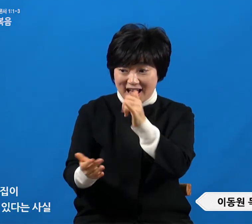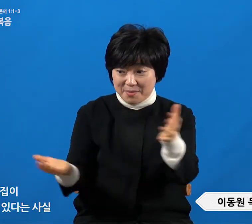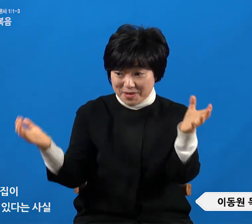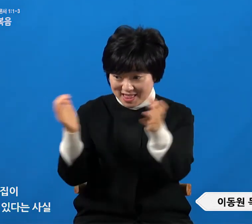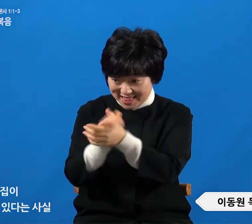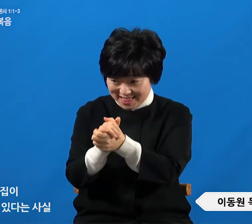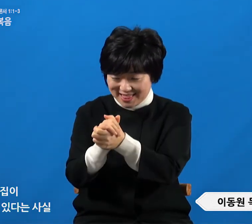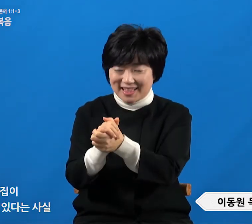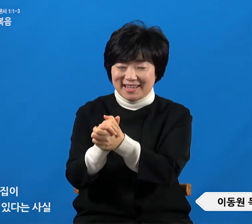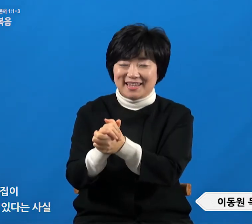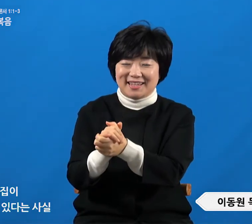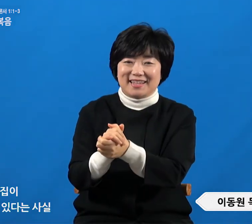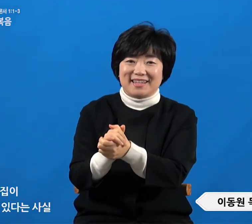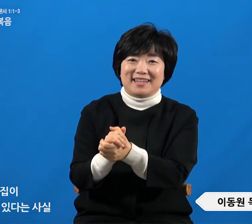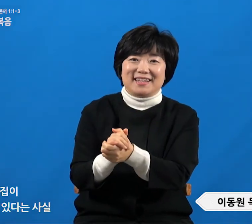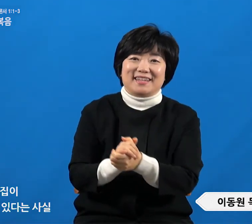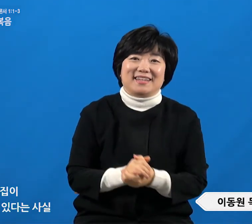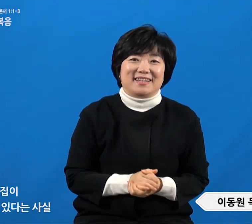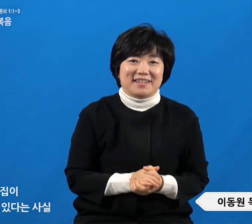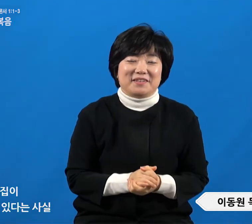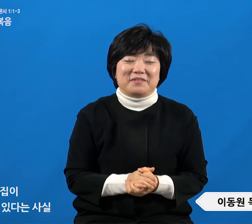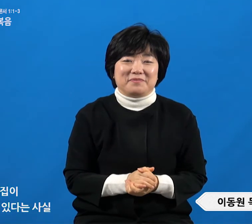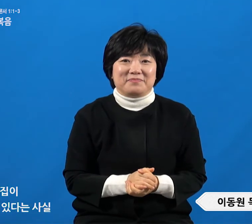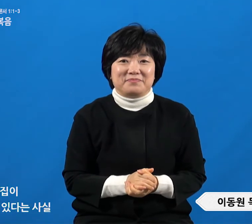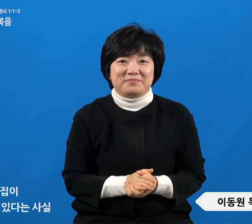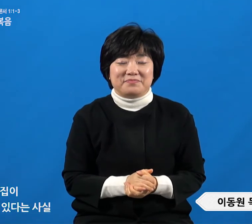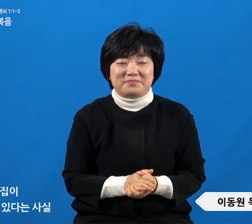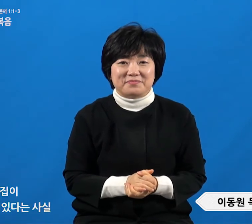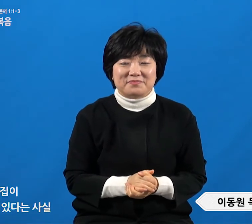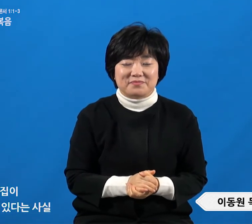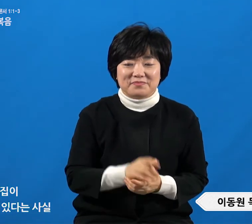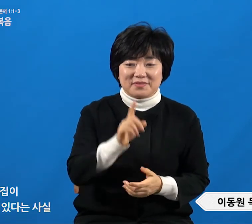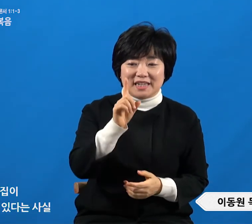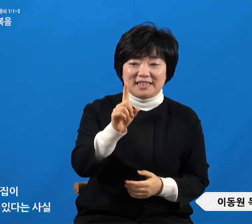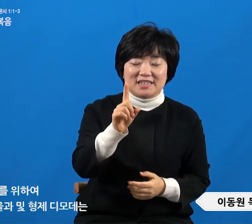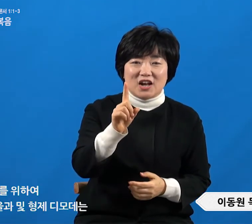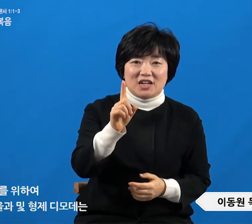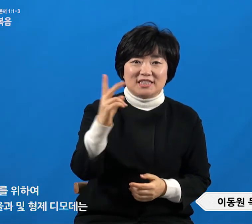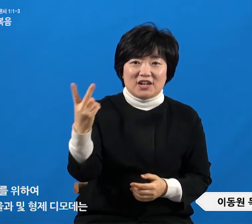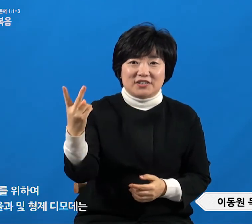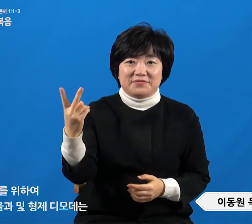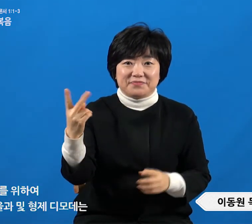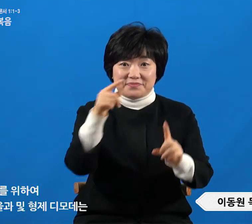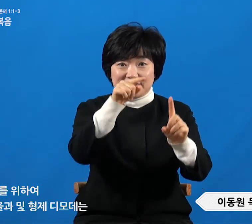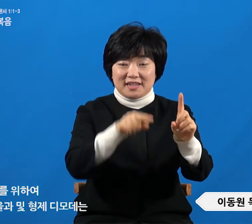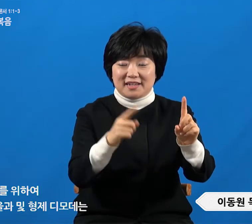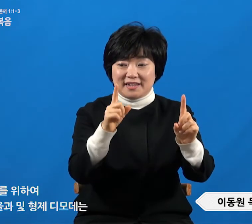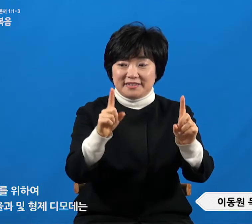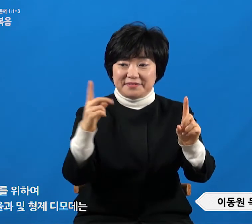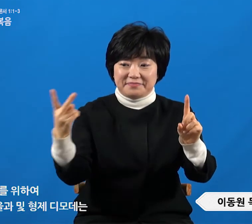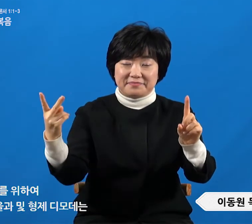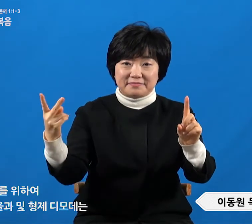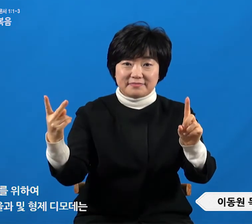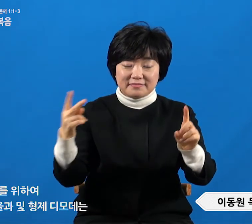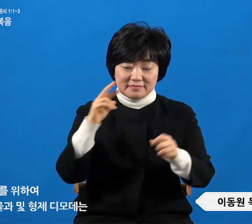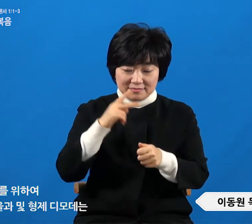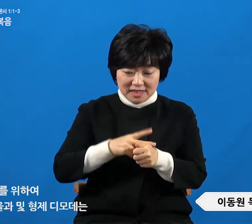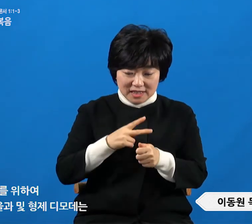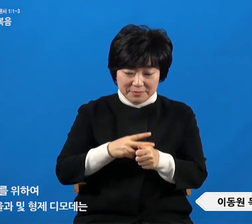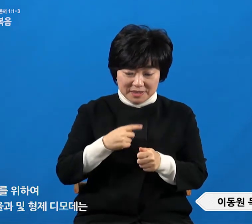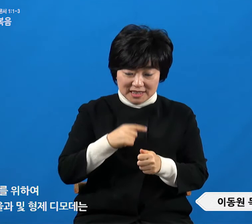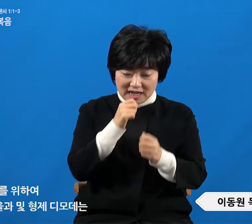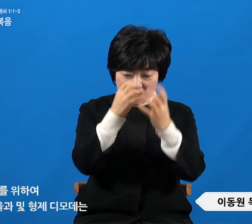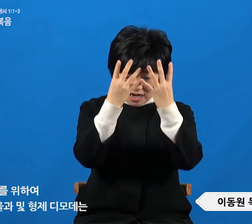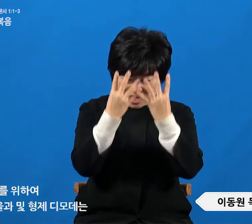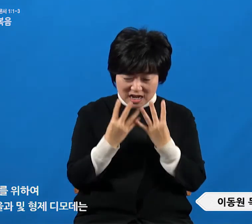아멘. 우리 본문의 1절, 2절을 한번 같이 읽어보겠습니다. 바울이 지금 로마의 옥에서, 감옥에서 갇힌